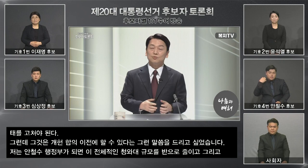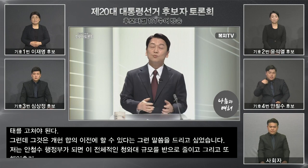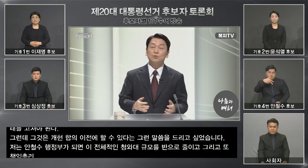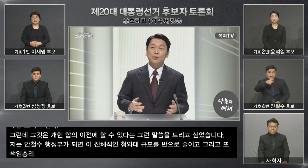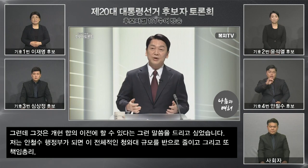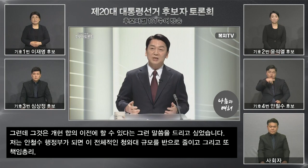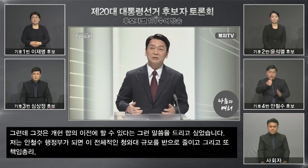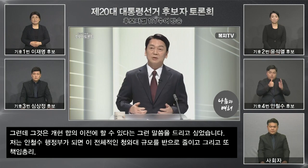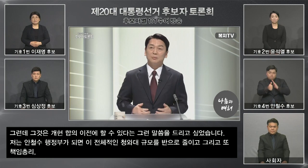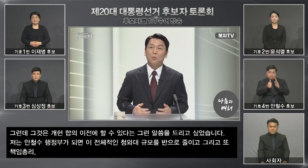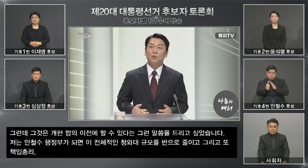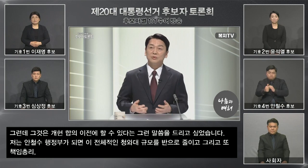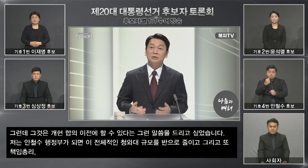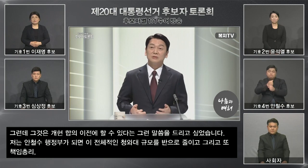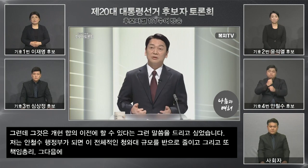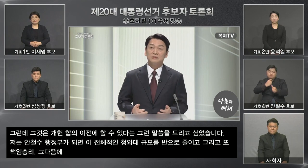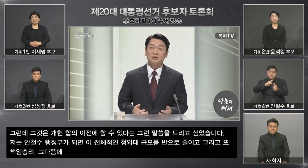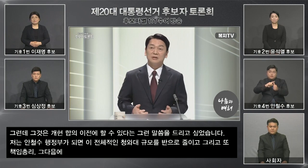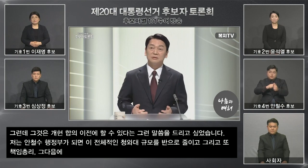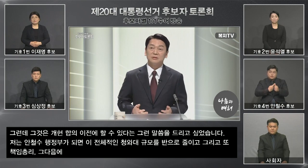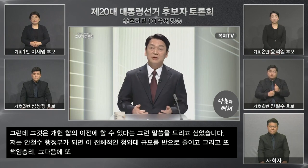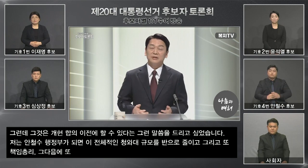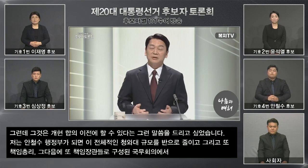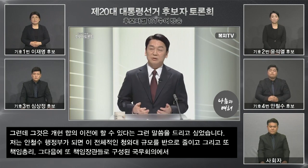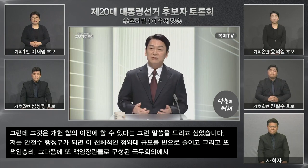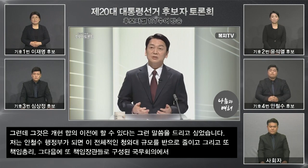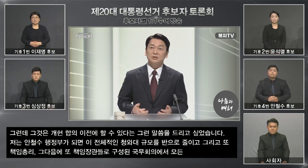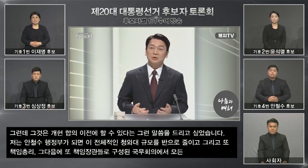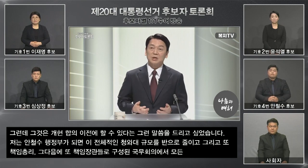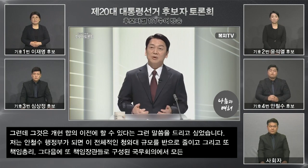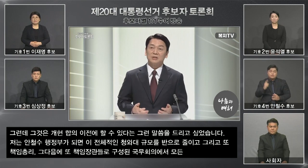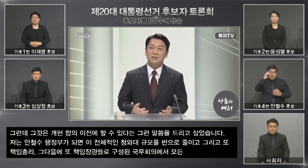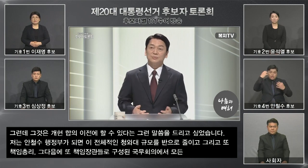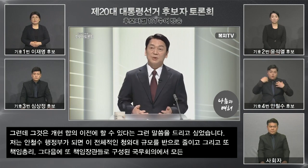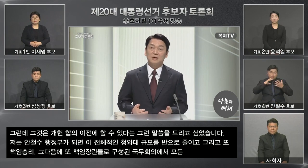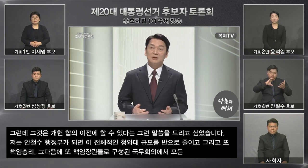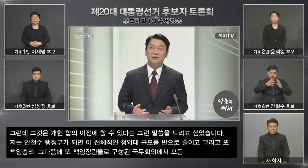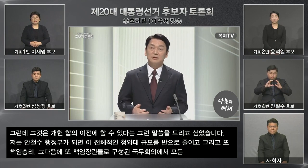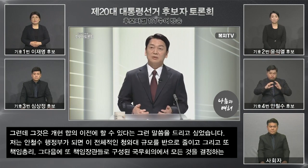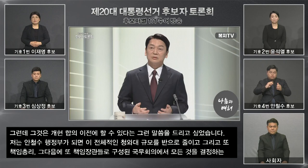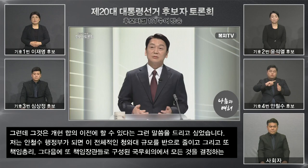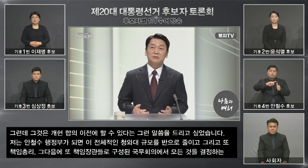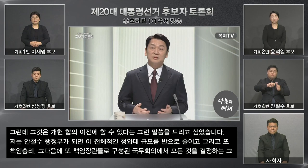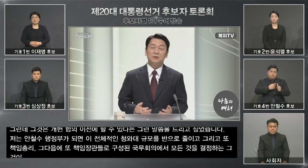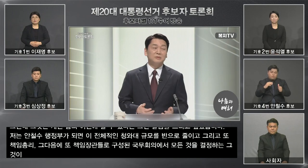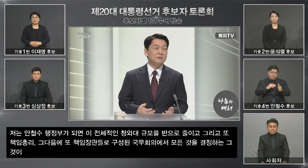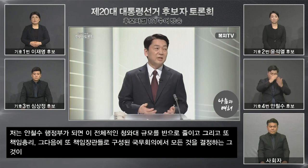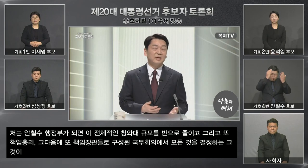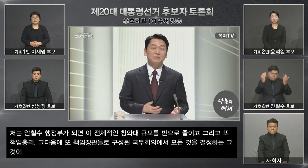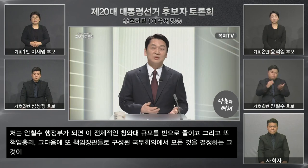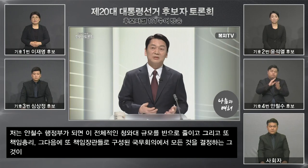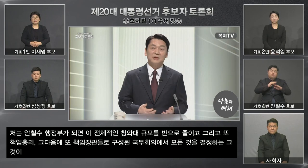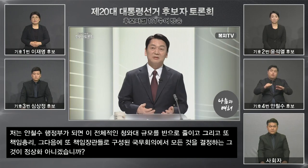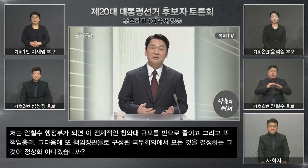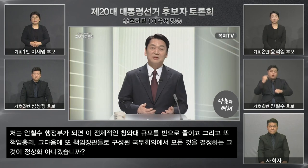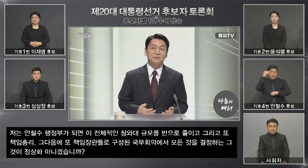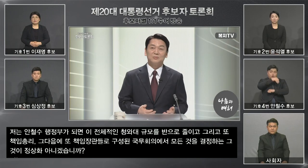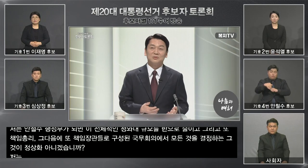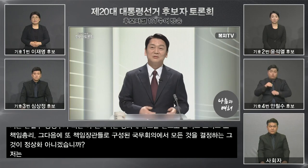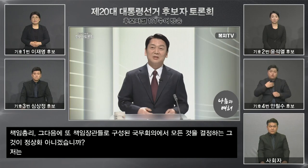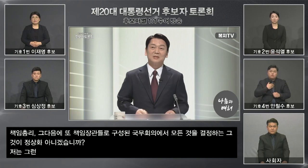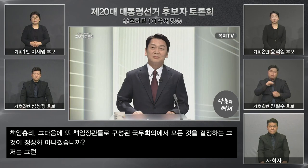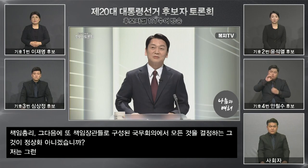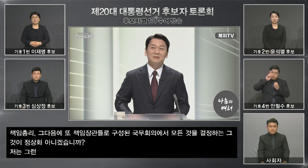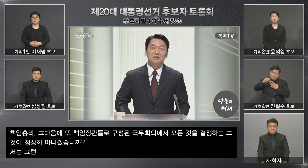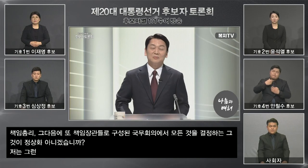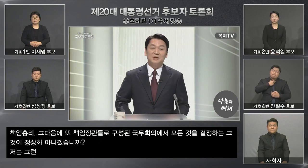구성된 국무회의에서 모든 것을 결정하는 그것이 정상화 아니겠습니까? 저는 그런 대답을 기대했는데